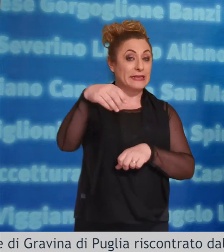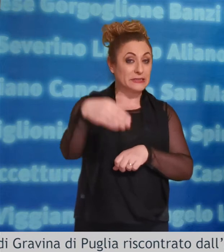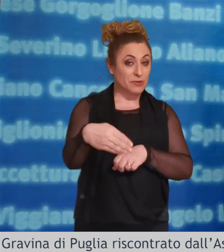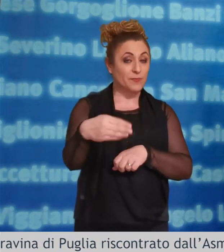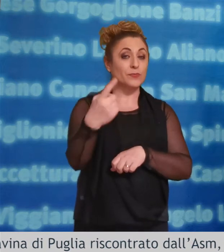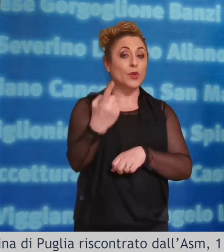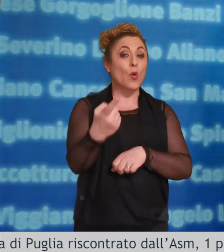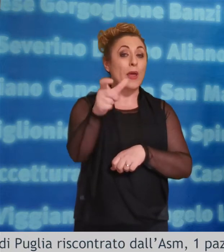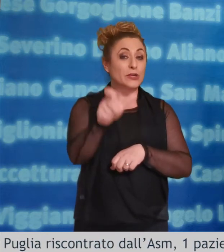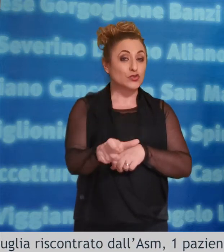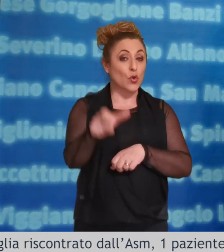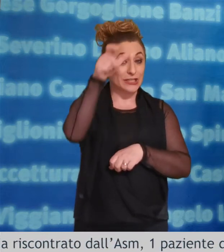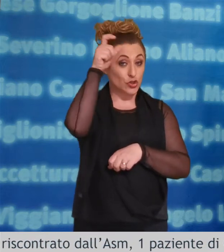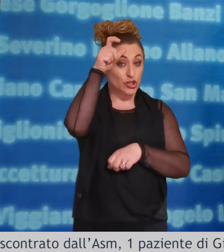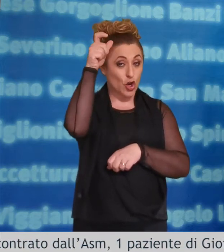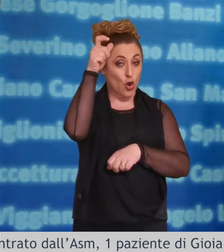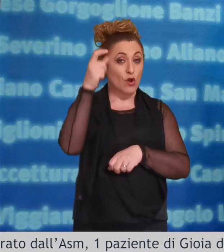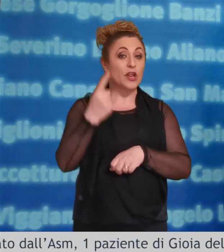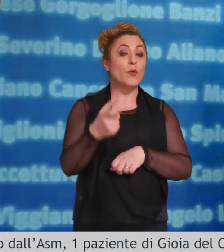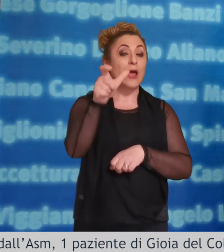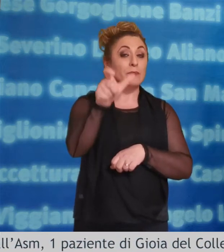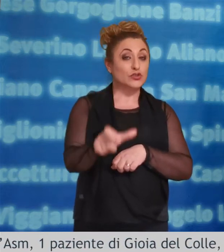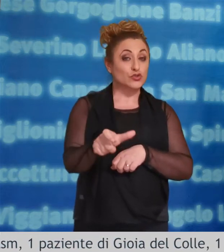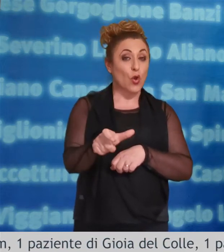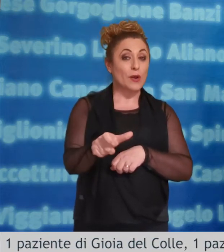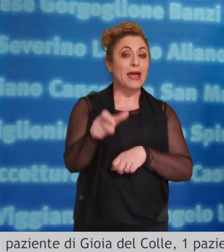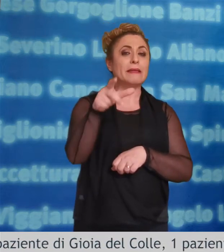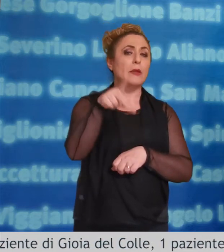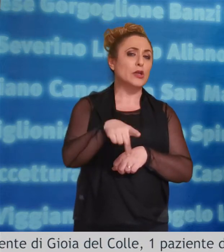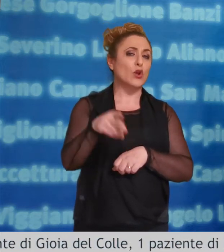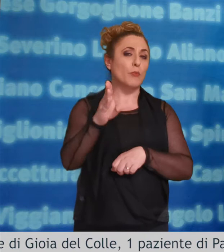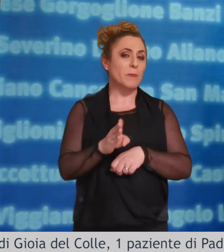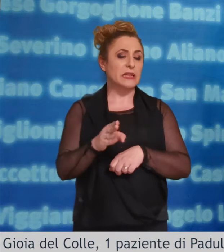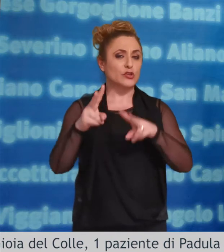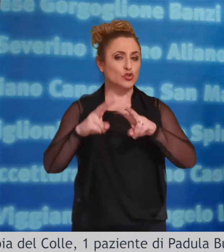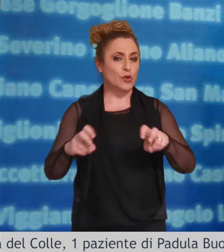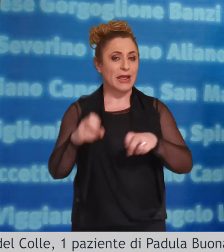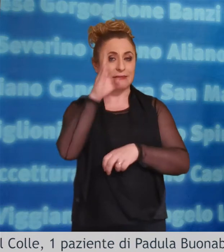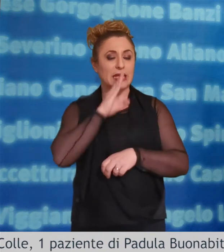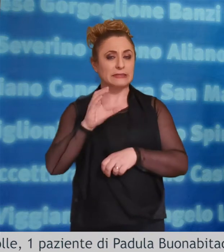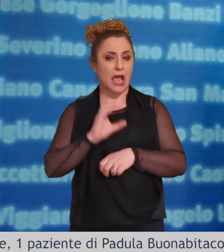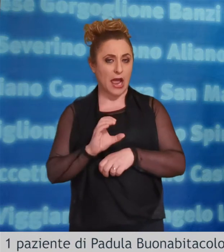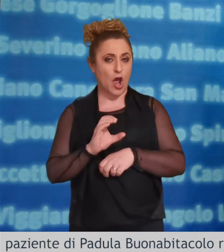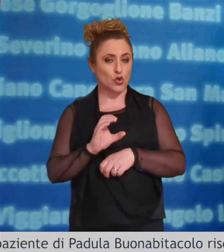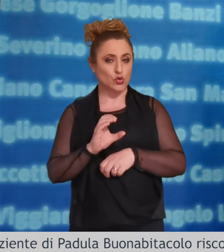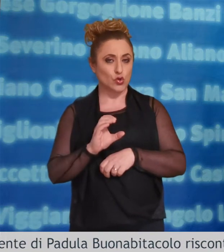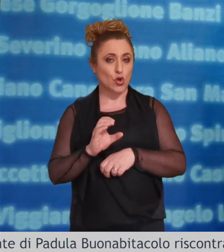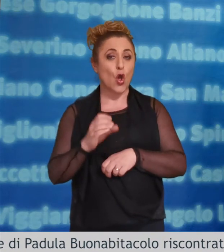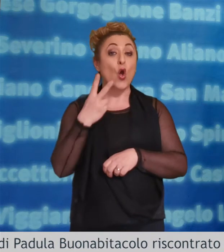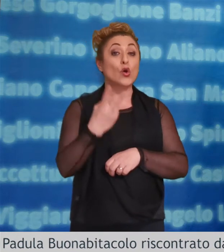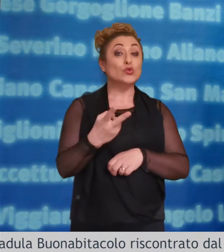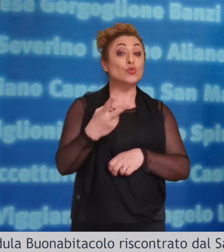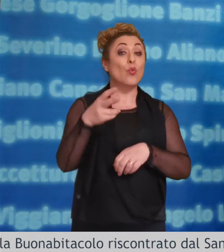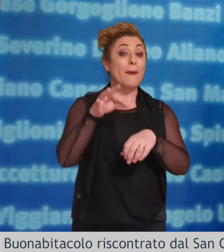un paziente di gioia del colle un paziente di padula buonabitacolo riscontrato dal san carlo due